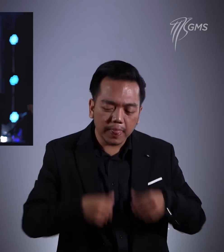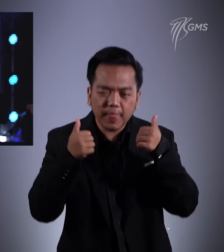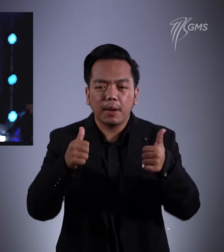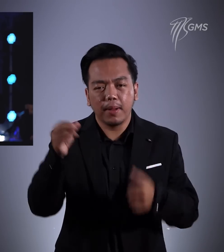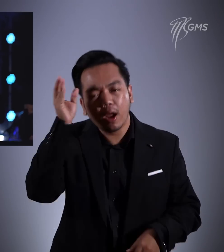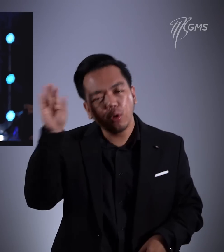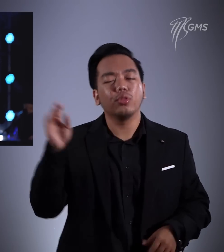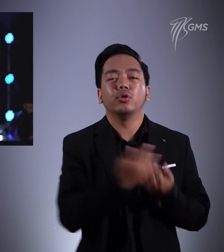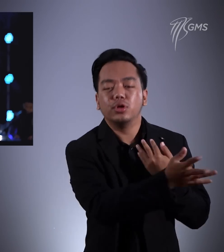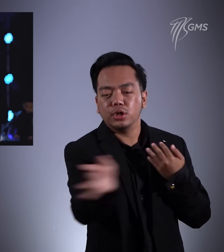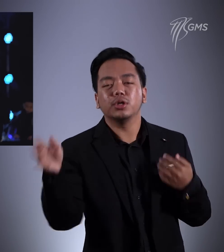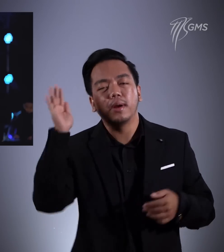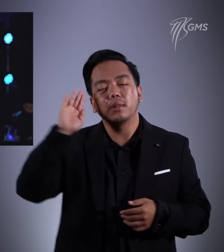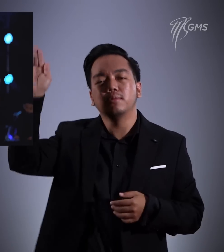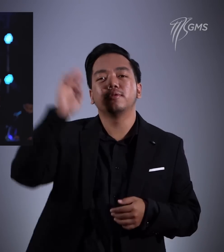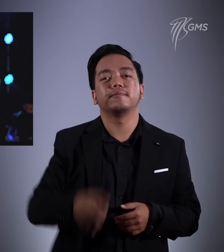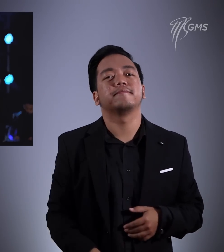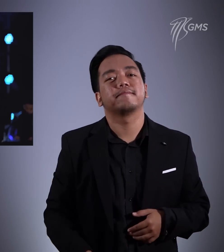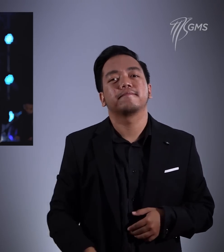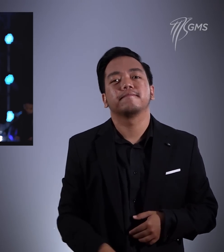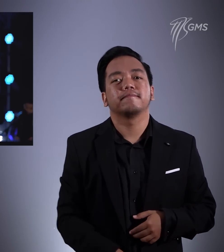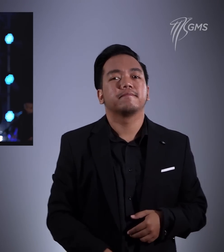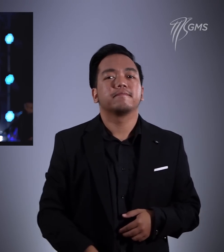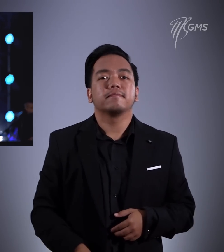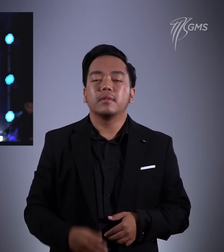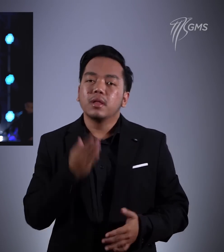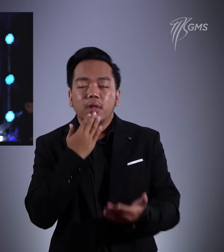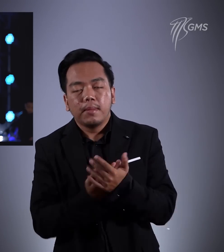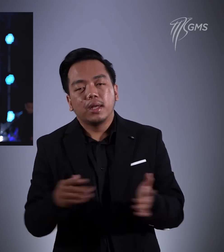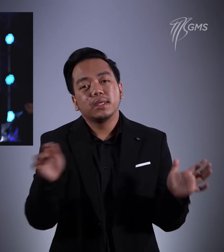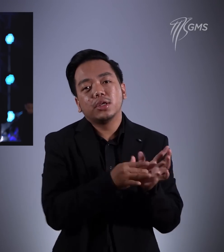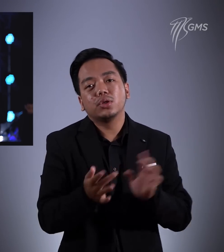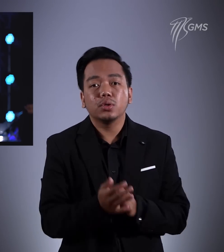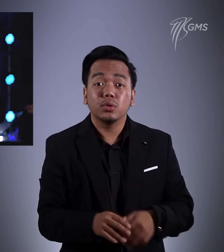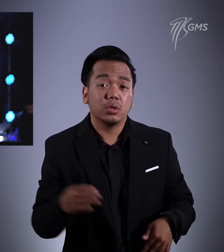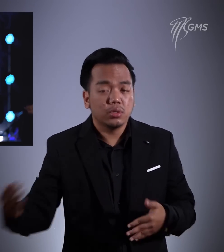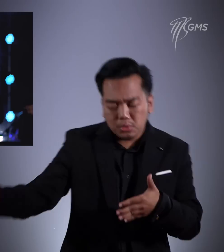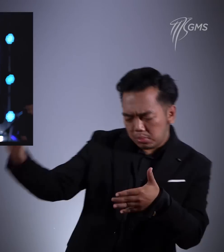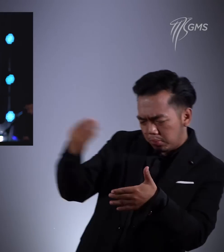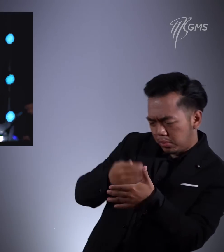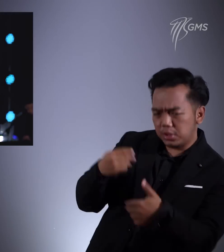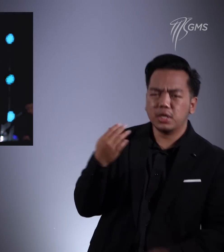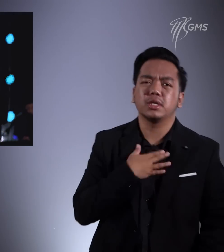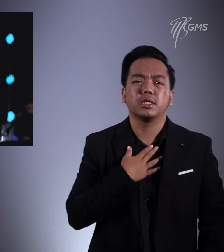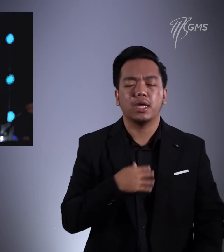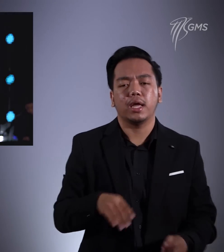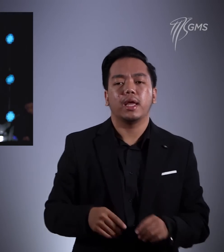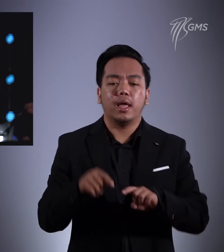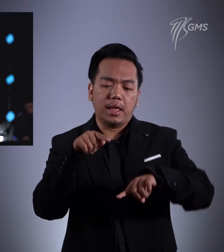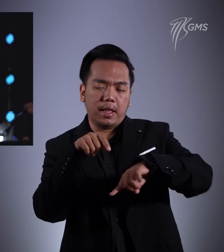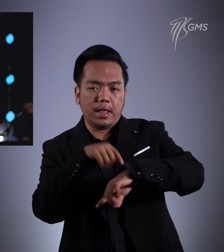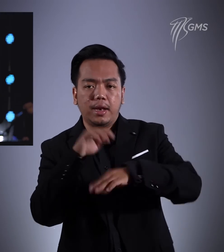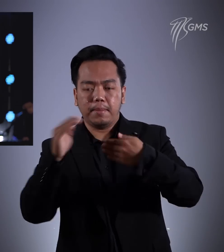harta di dalam jiwa kami selama-lamanya. Terima kasih Yesus. Sembunyikan hamba di balik salibmu. Ketika hambamu menyampaikan